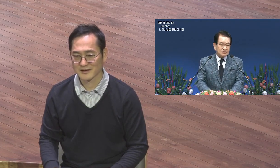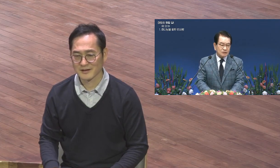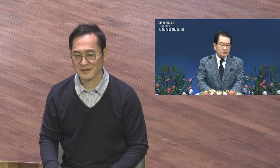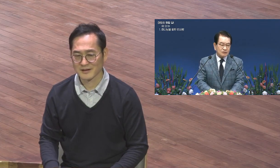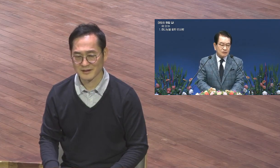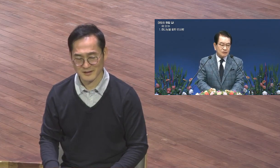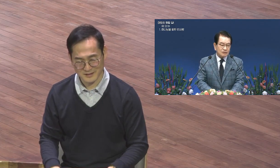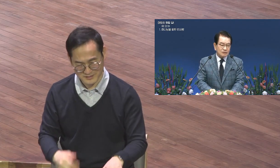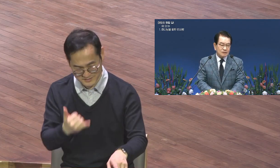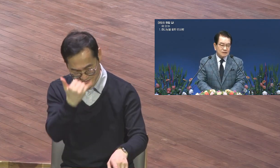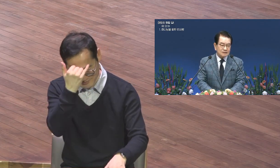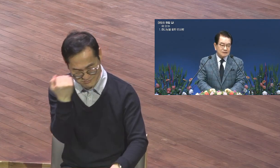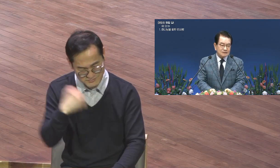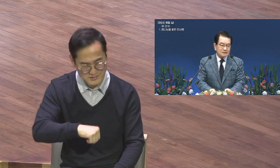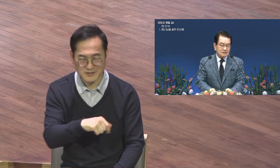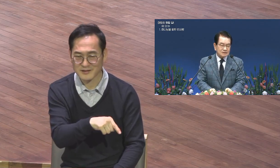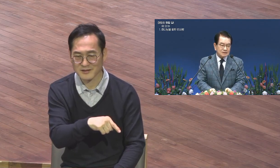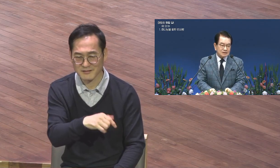불효자들이죠.